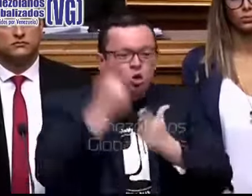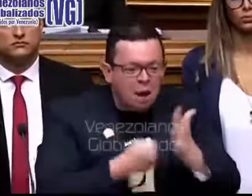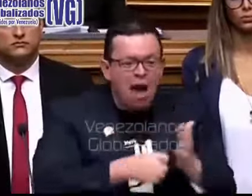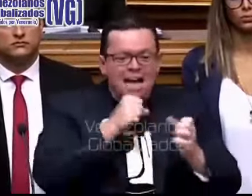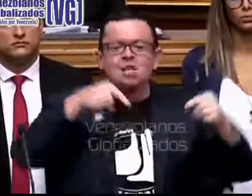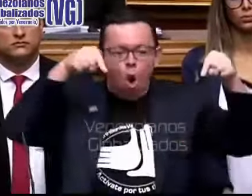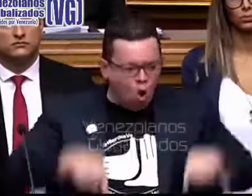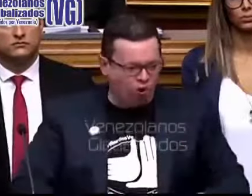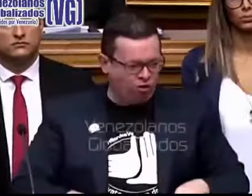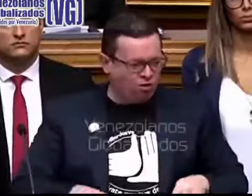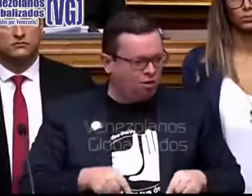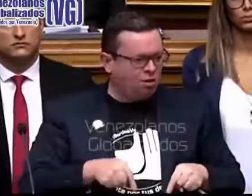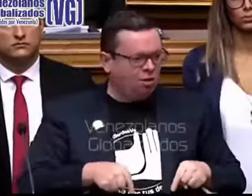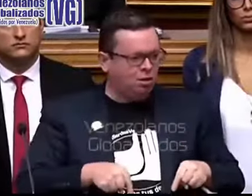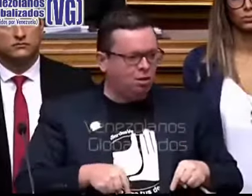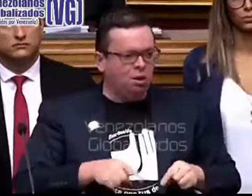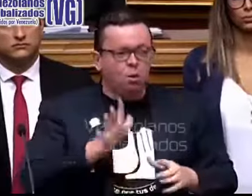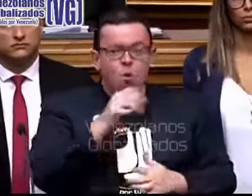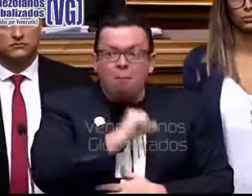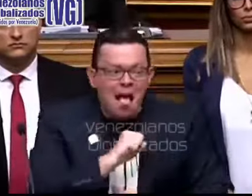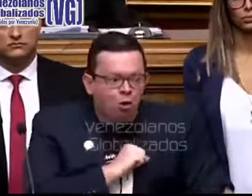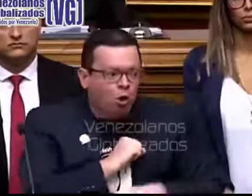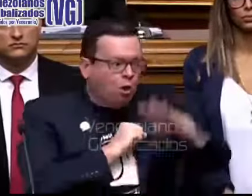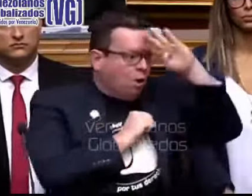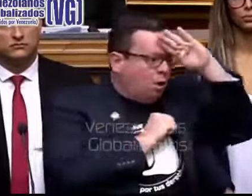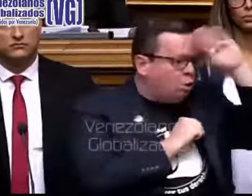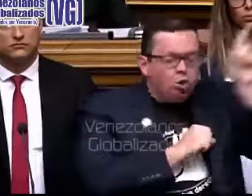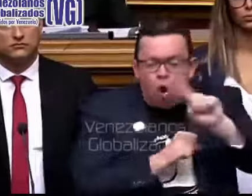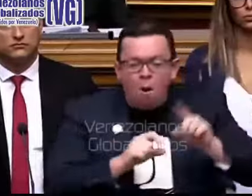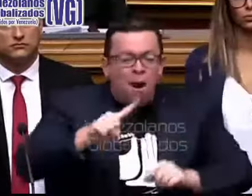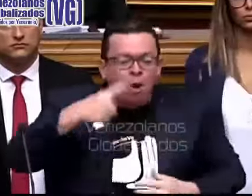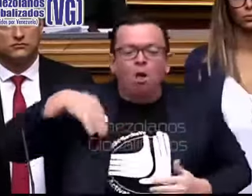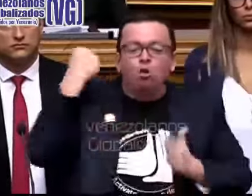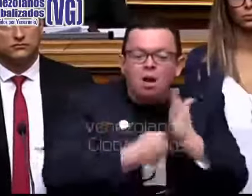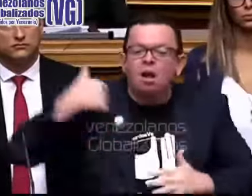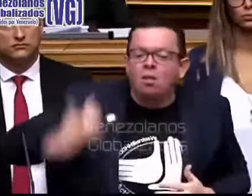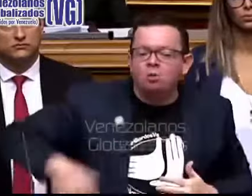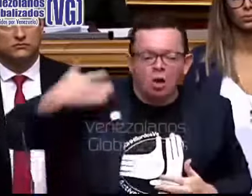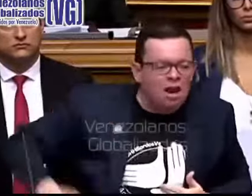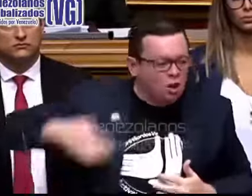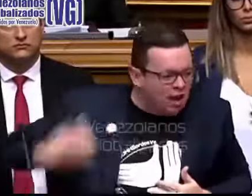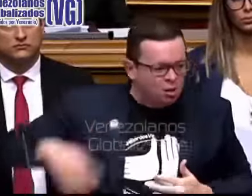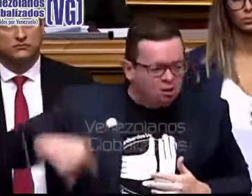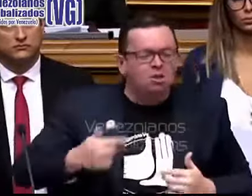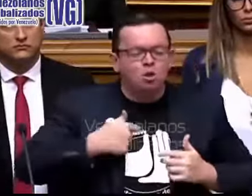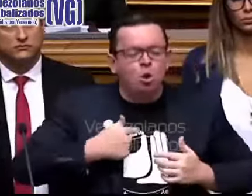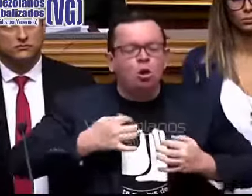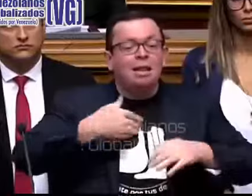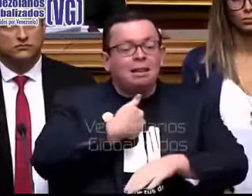difícil que estamos atravesando. Sigamos luchando hoy. Dejemos el miedo a un lado y sigamos luchando por nuestros